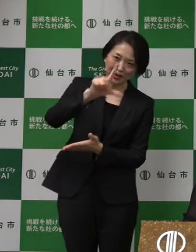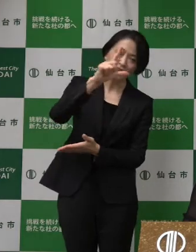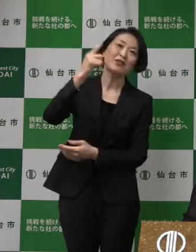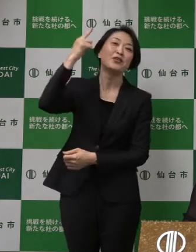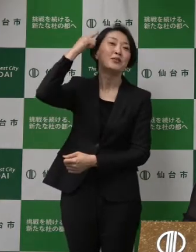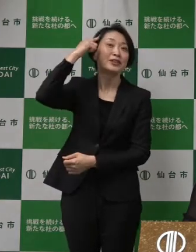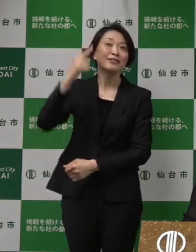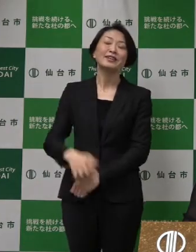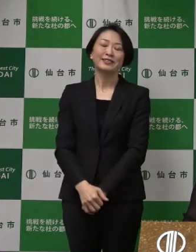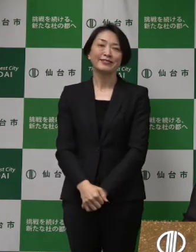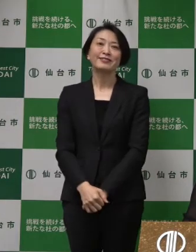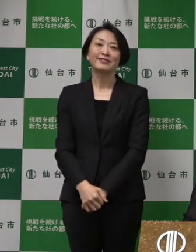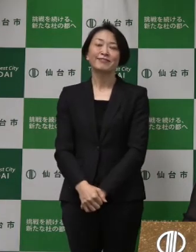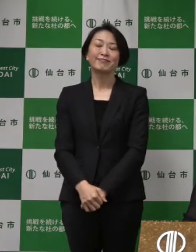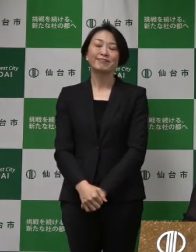しております。